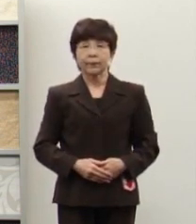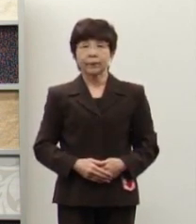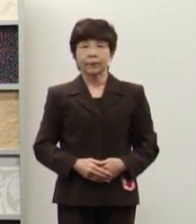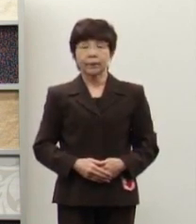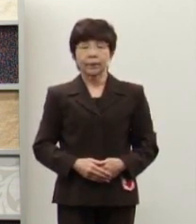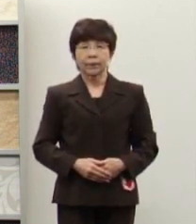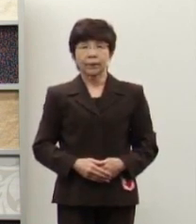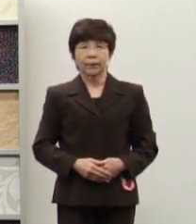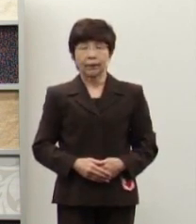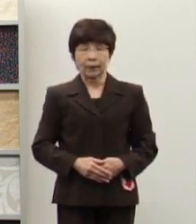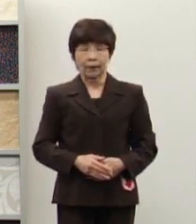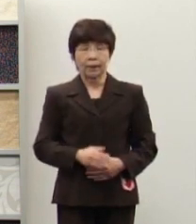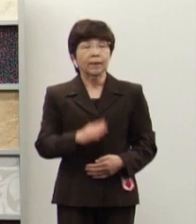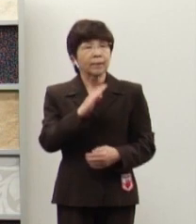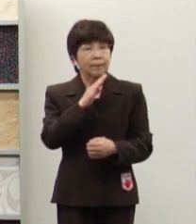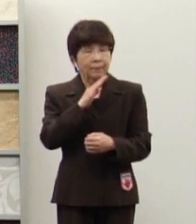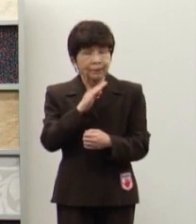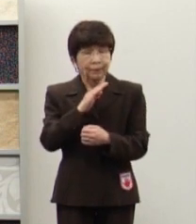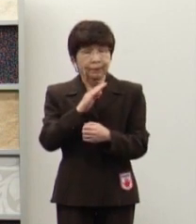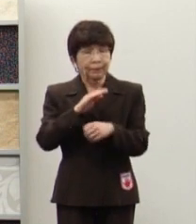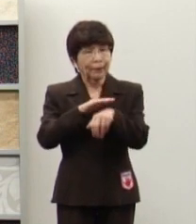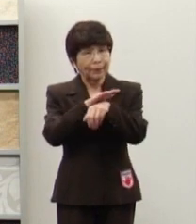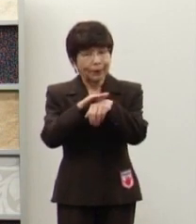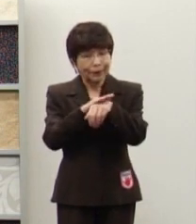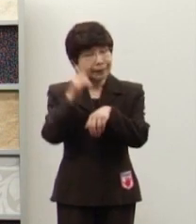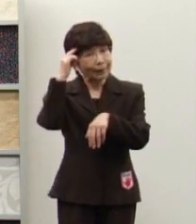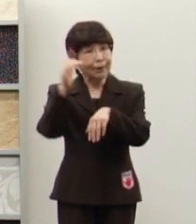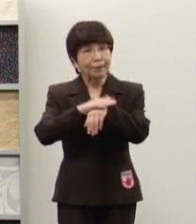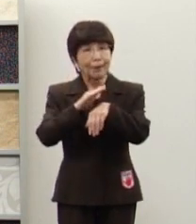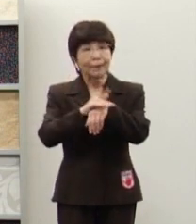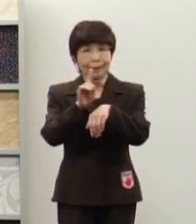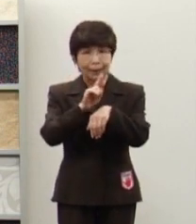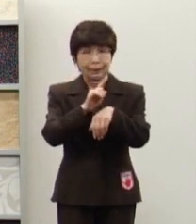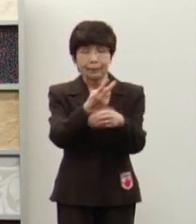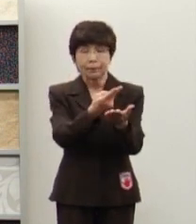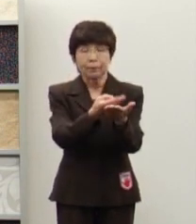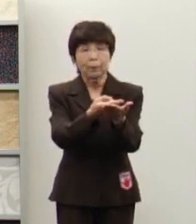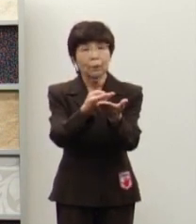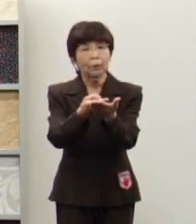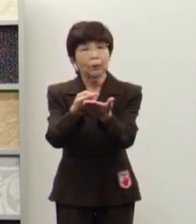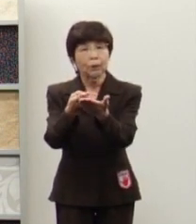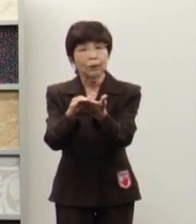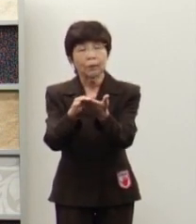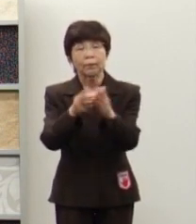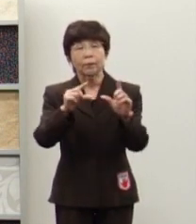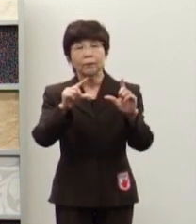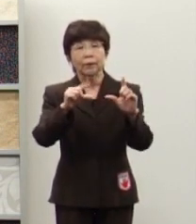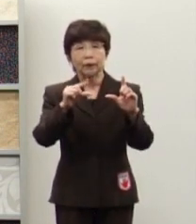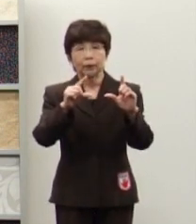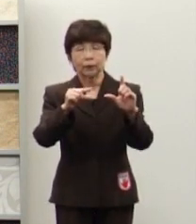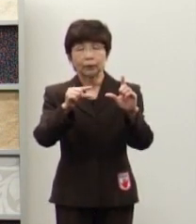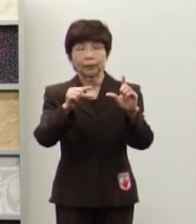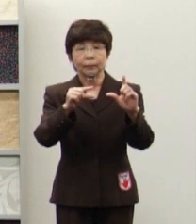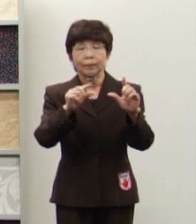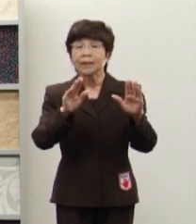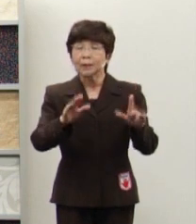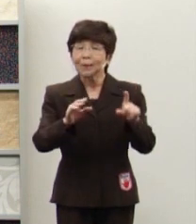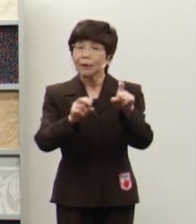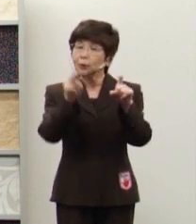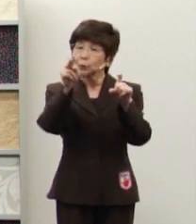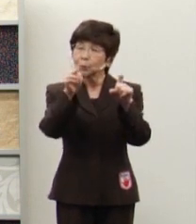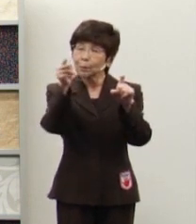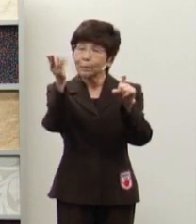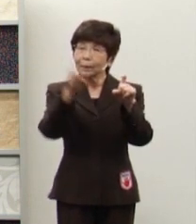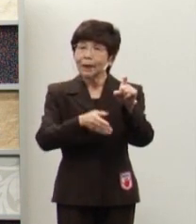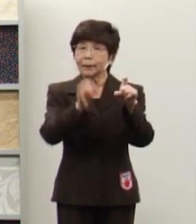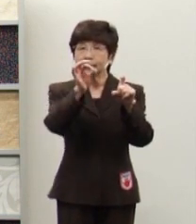また最も重要な指標として注視をしてきております病床使用率につきましても、最近では 10% 程度